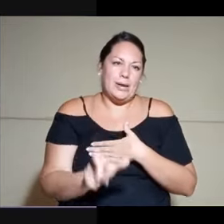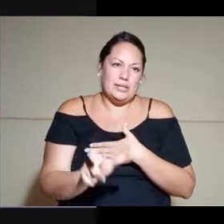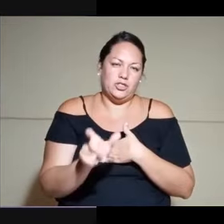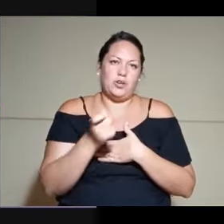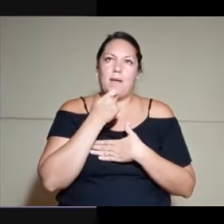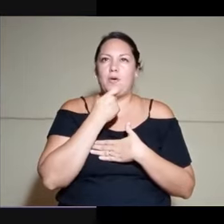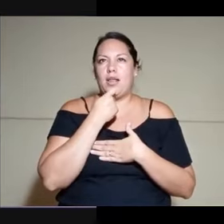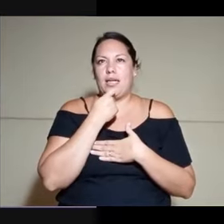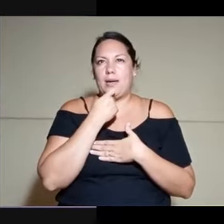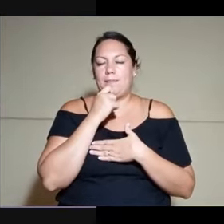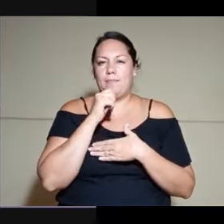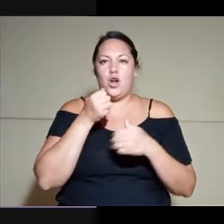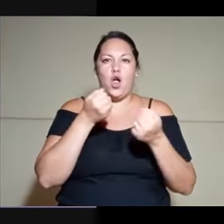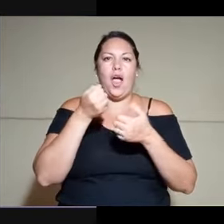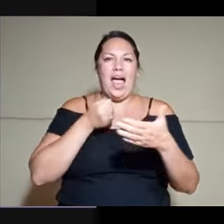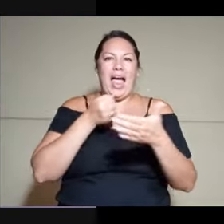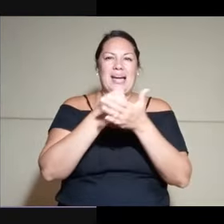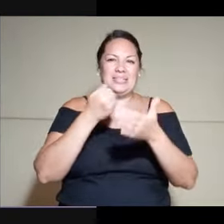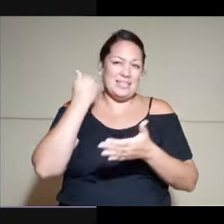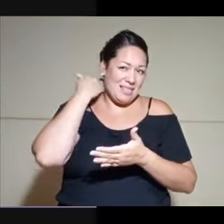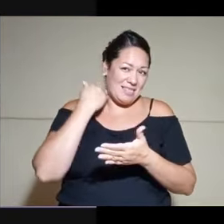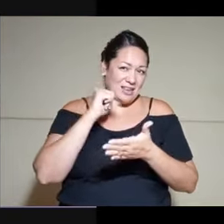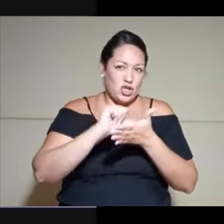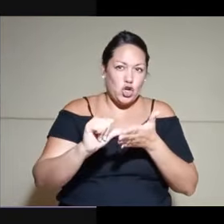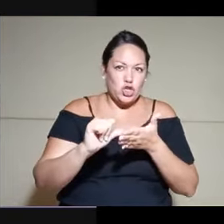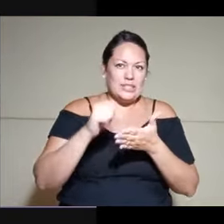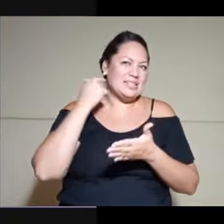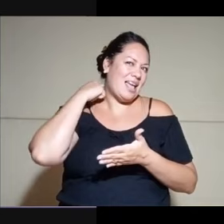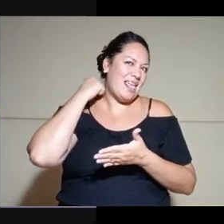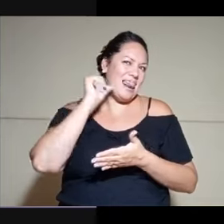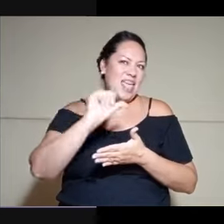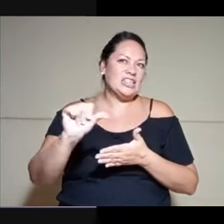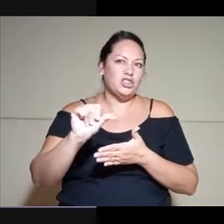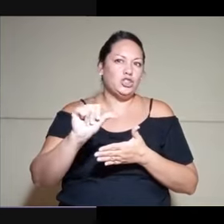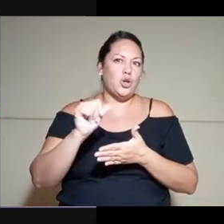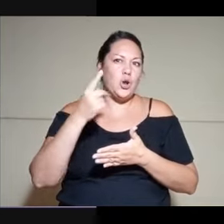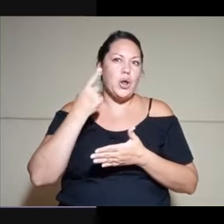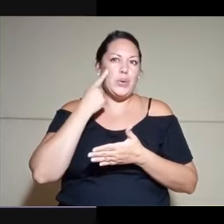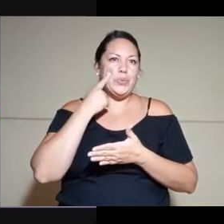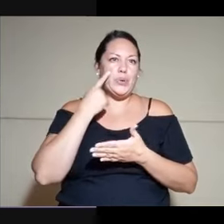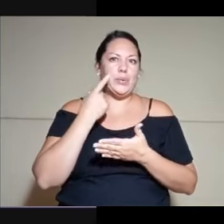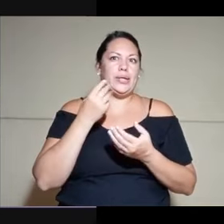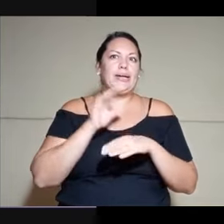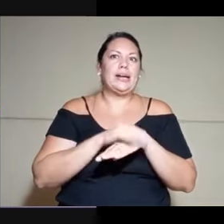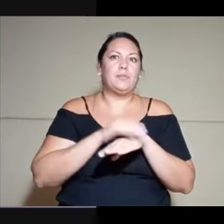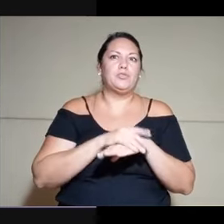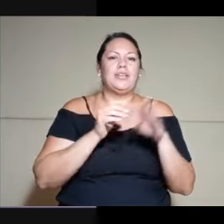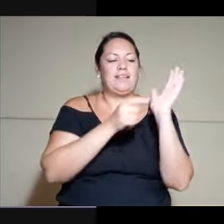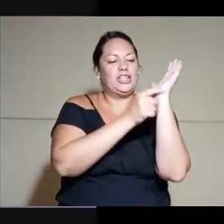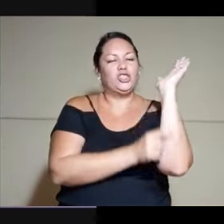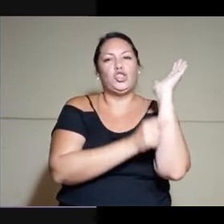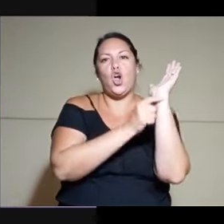Por eso lesiones del tronco pueden producir la muerte, y por eso personas, al revés, por ejemplo, personas que han tenido un accidente y que se lesionan la